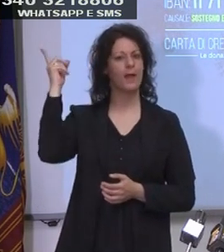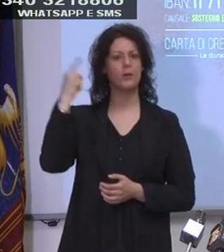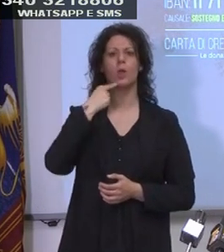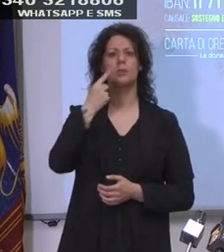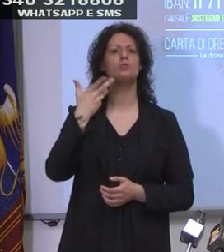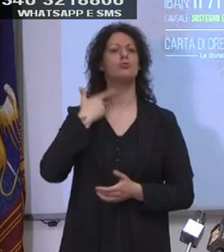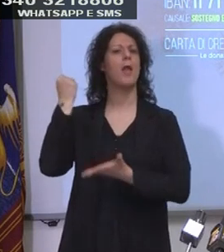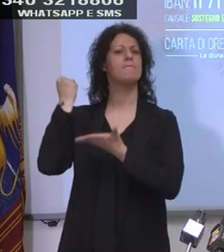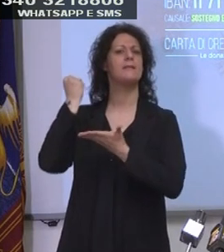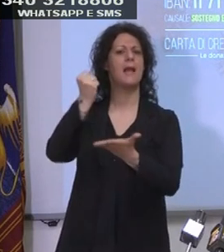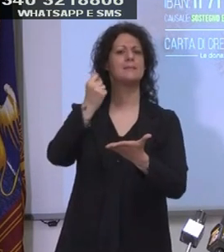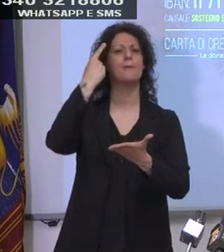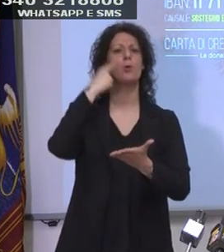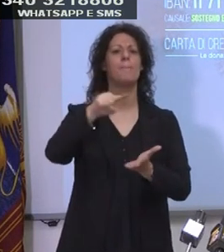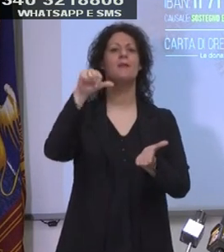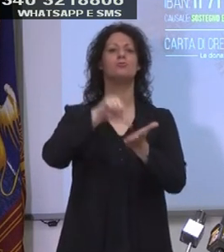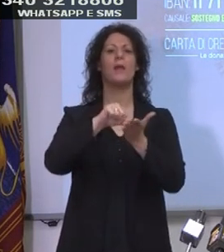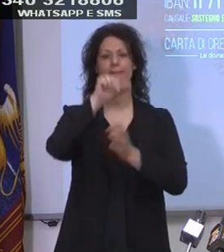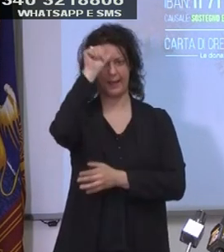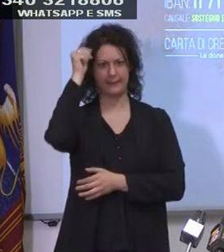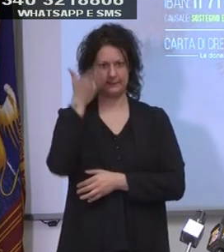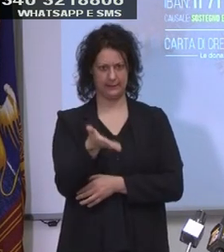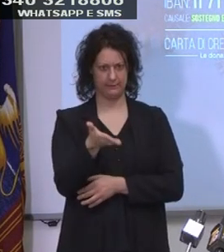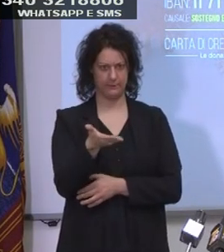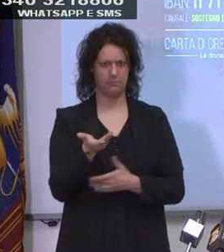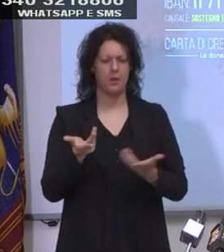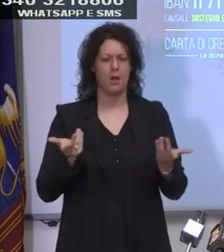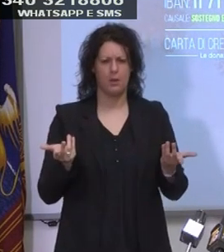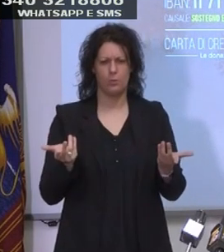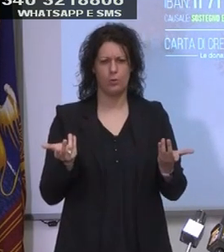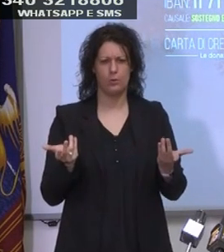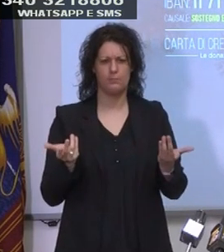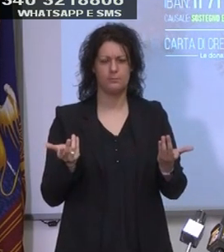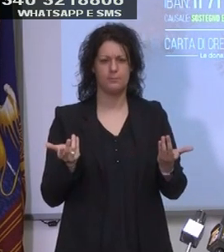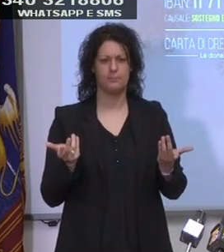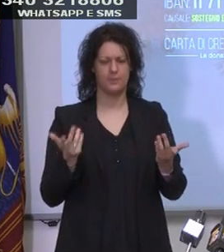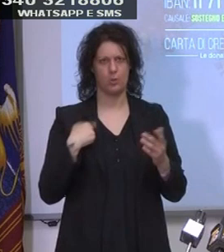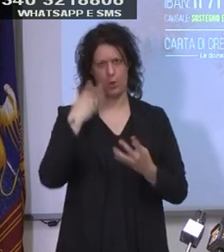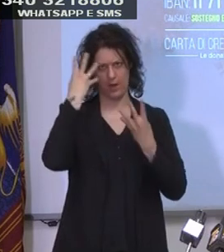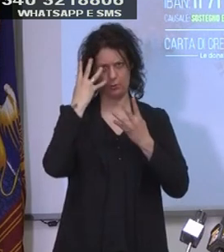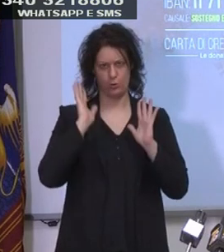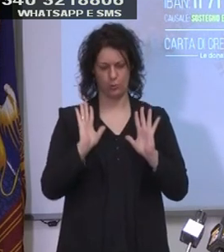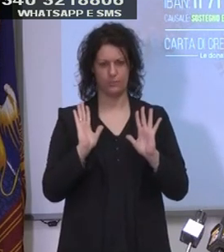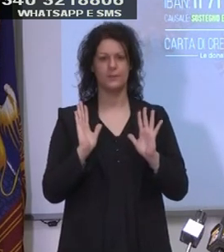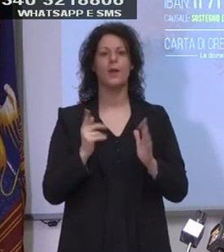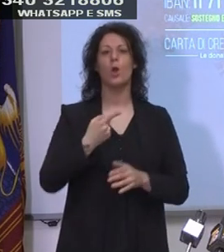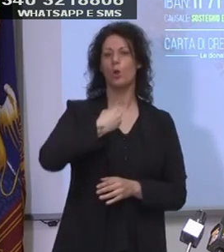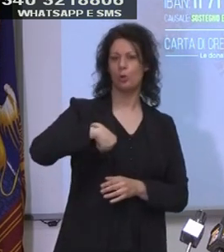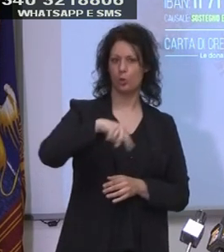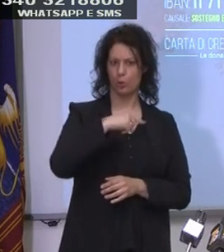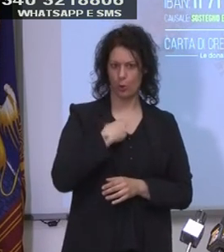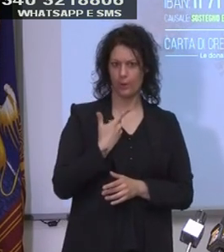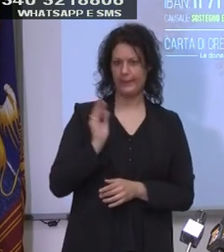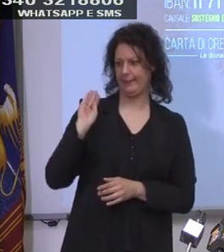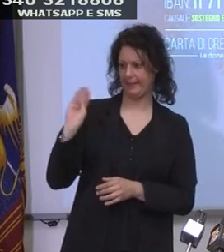finanziamento per i centri estivi, no? Allora, per la proprietà transitiva, allora, primo ragionamento, noi stiamo chiedendo di